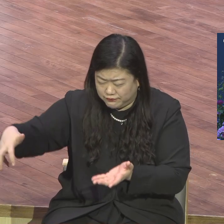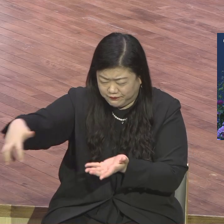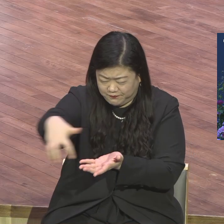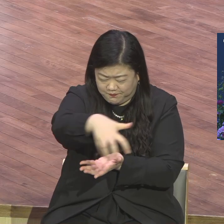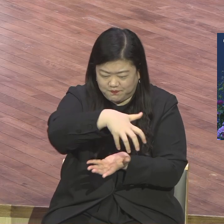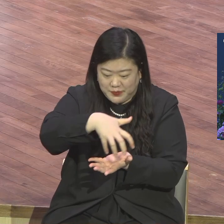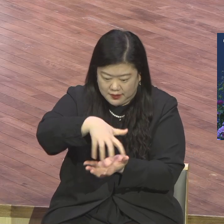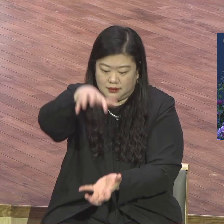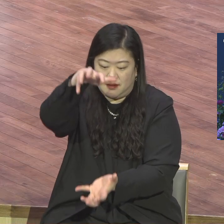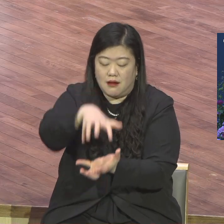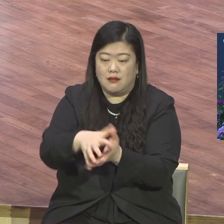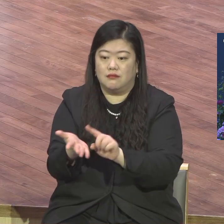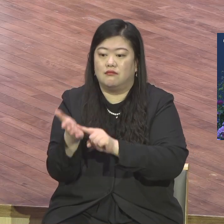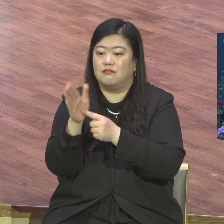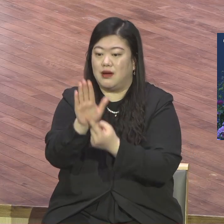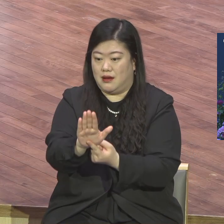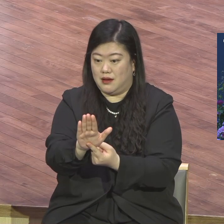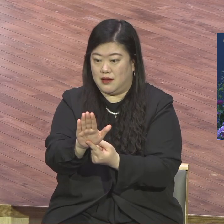이번에는 이